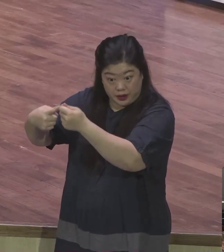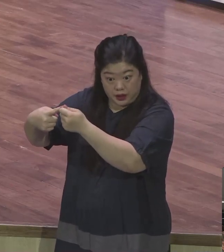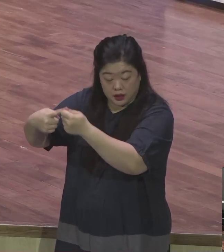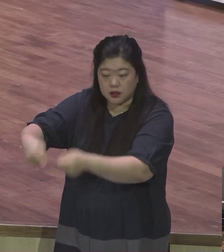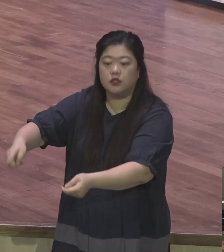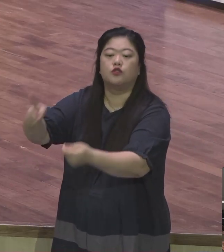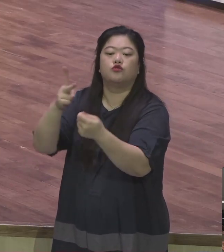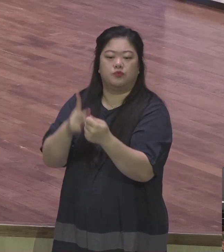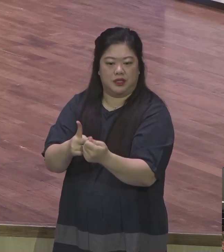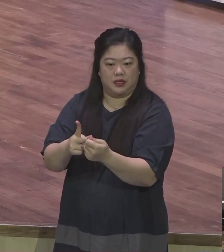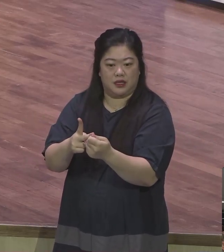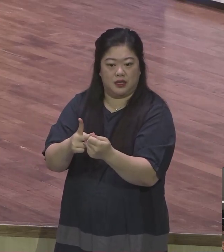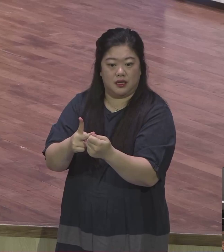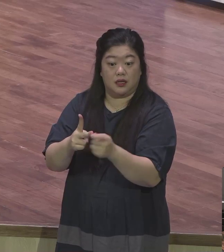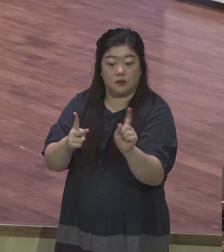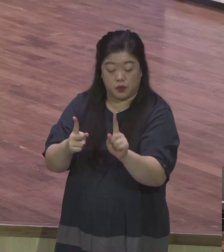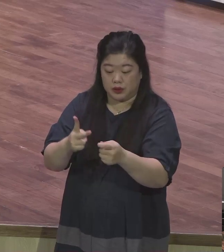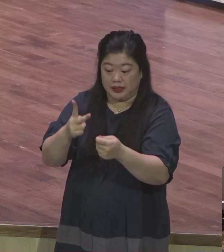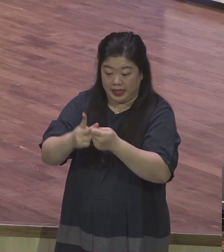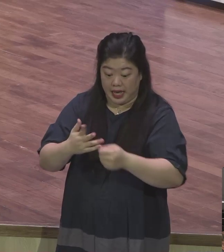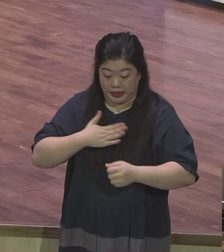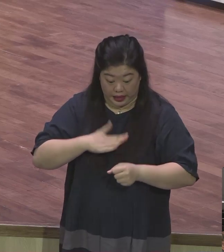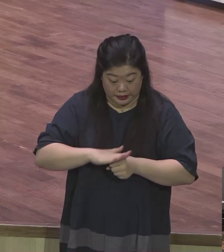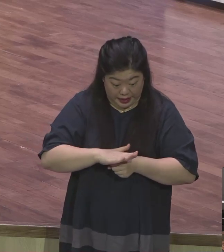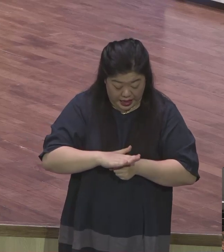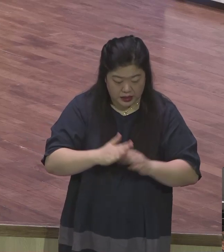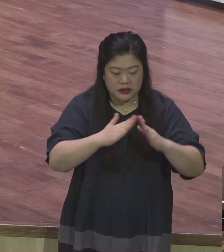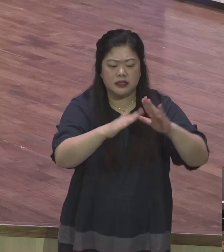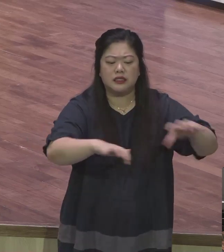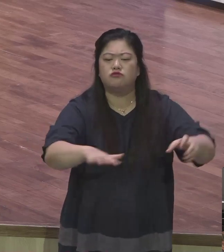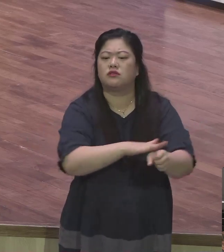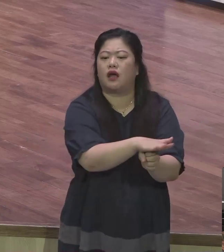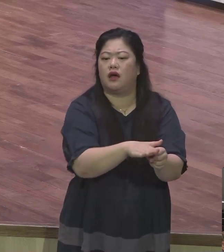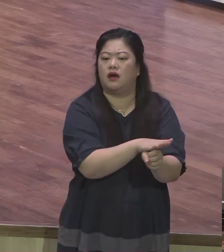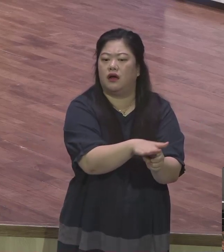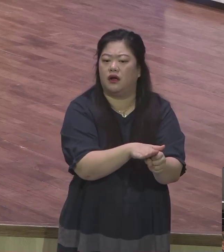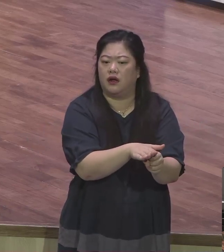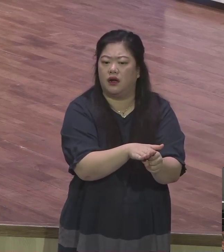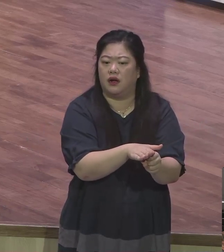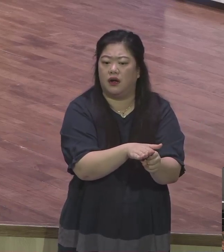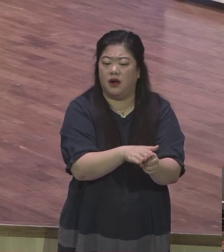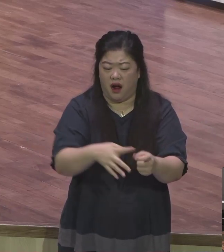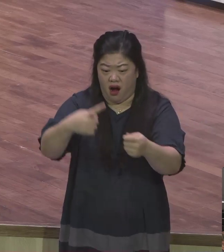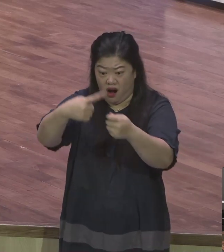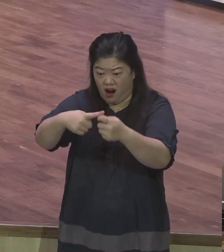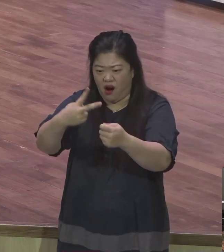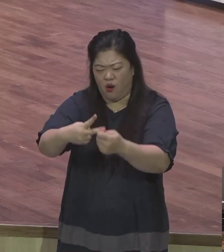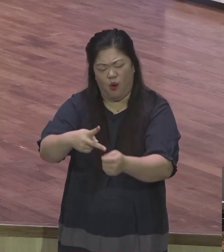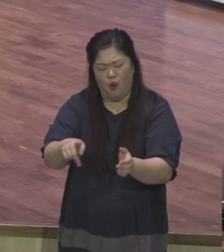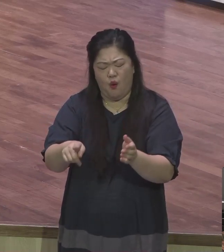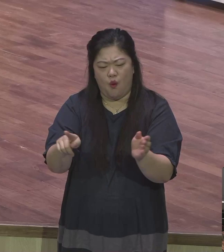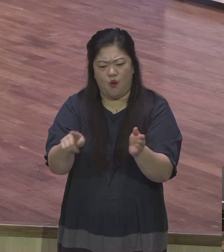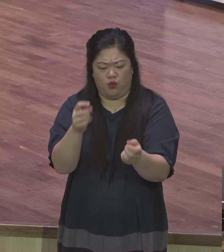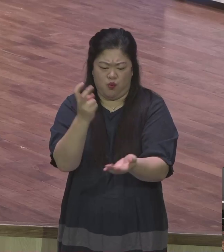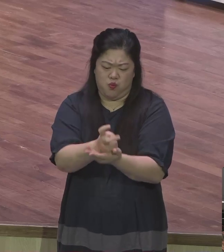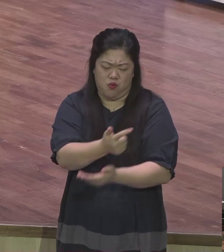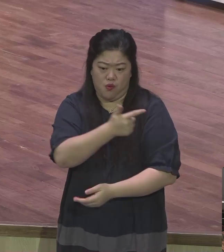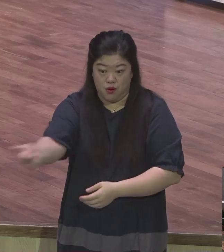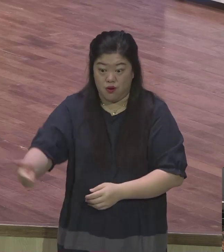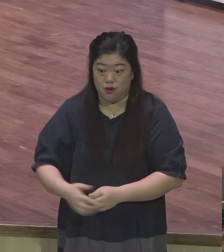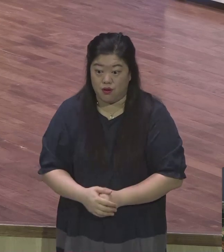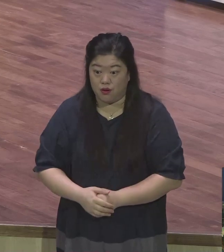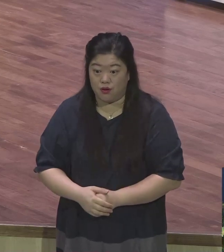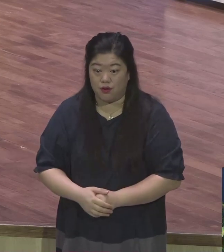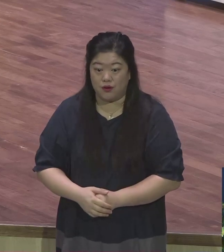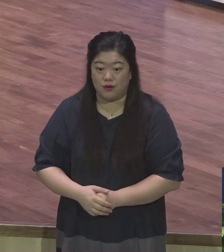이것이니 너 이웃을 내 자신같이 사랑하라 하신 것이라. 이보다 더 큰 개명이 없느니라. 식계명